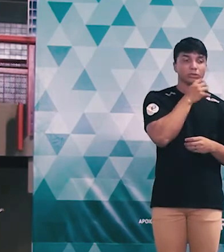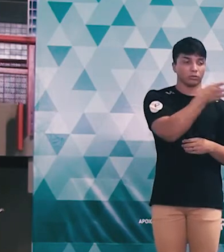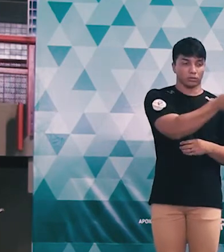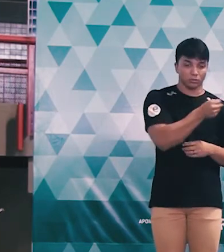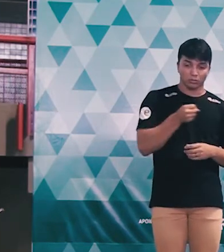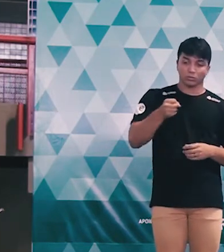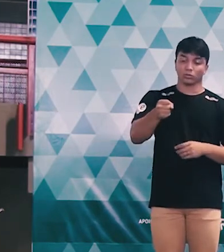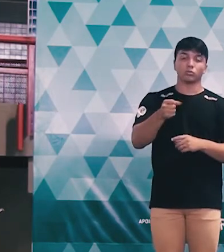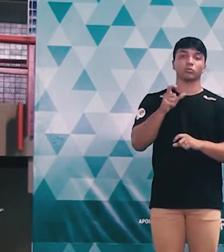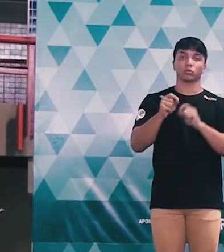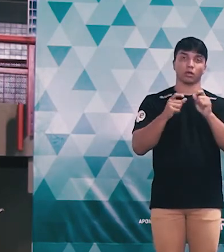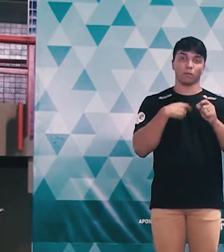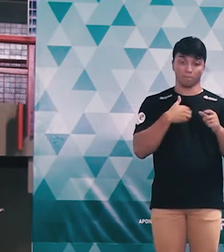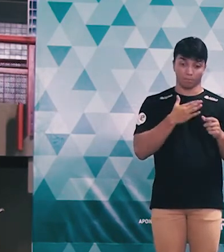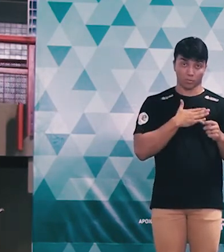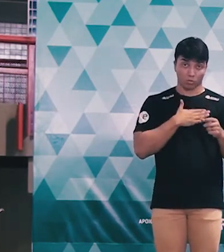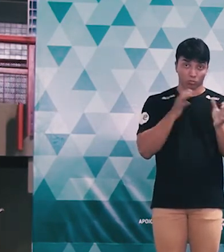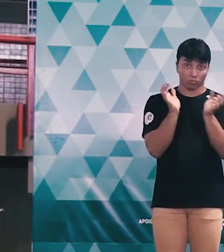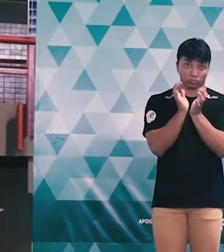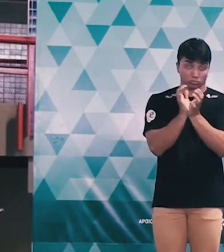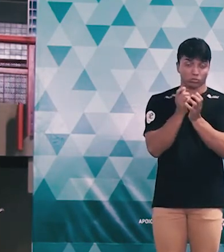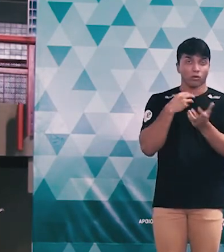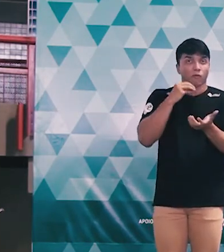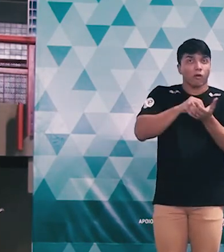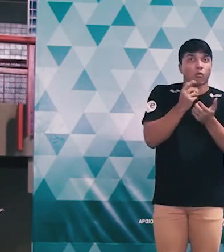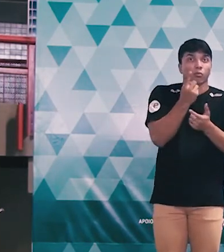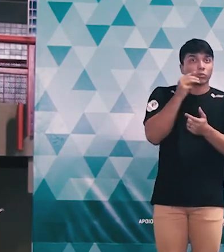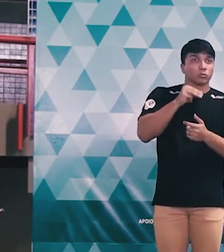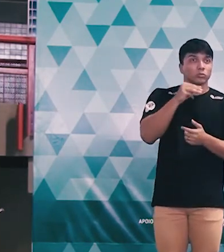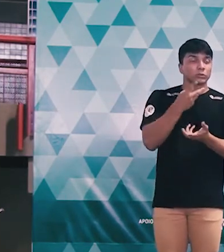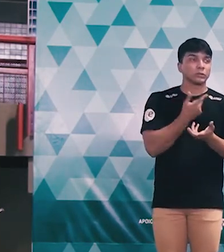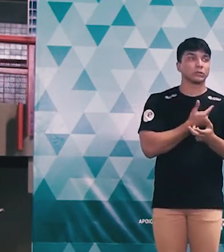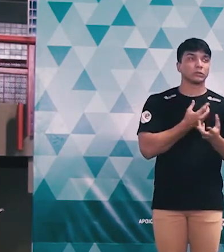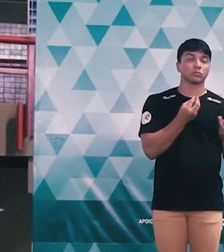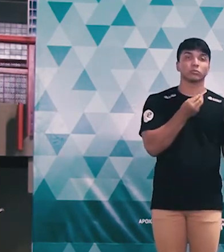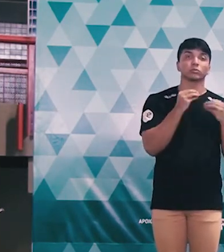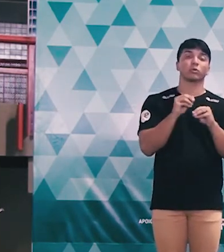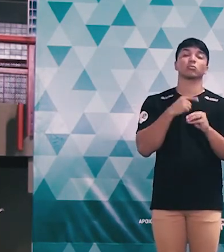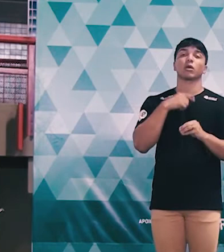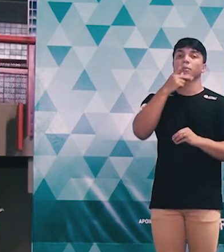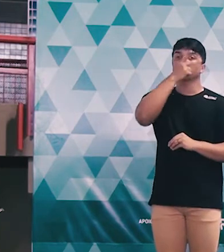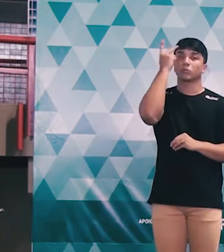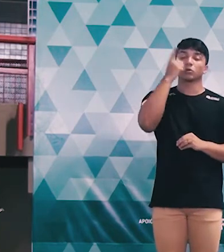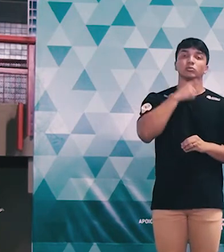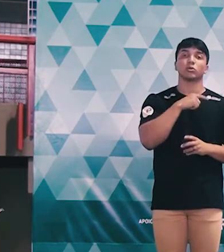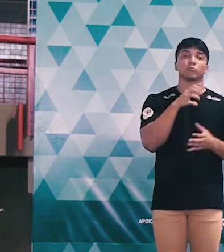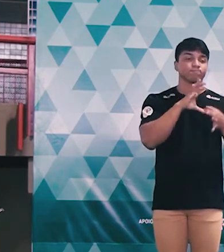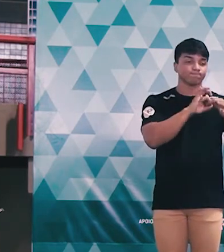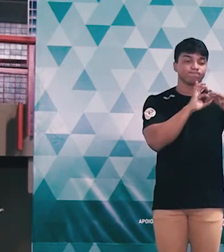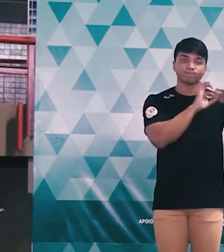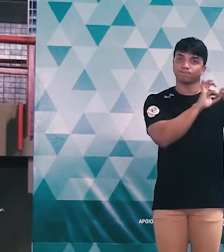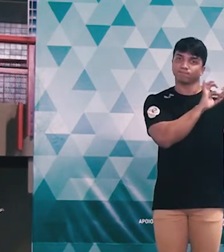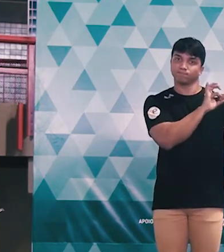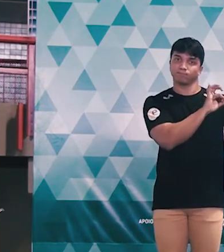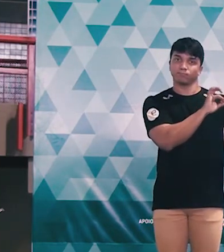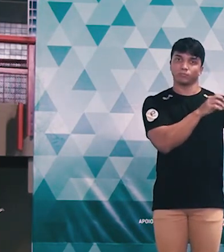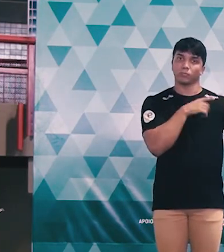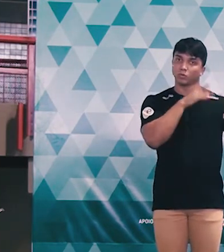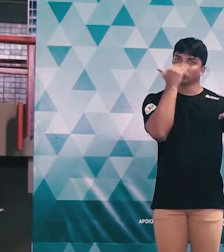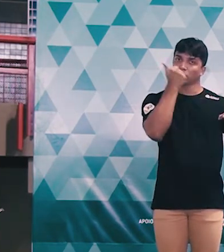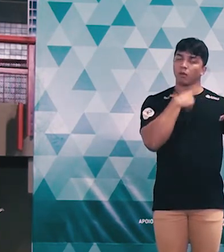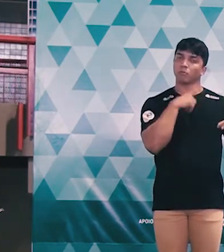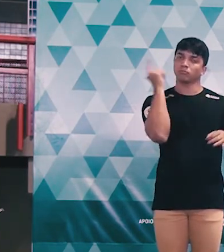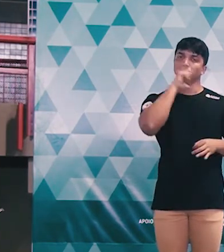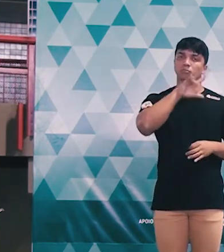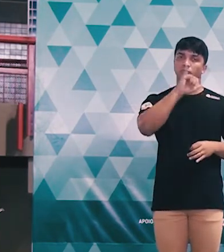minha equipe, já que eu estou perdendo e só está faltando 1 minuto, eu vou colocar aquela pessoa em que mais eu tenho confiança de